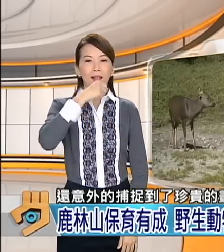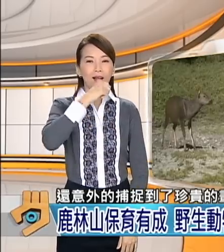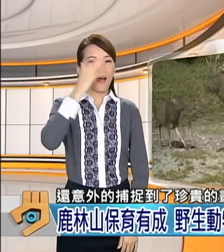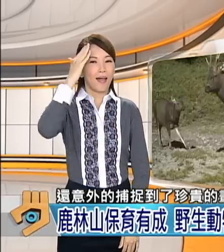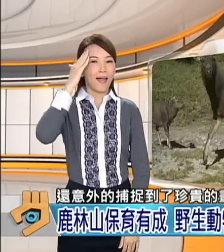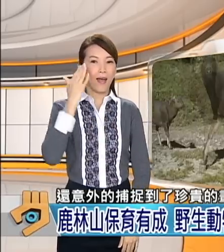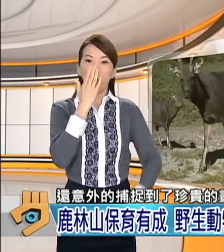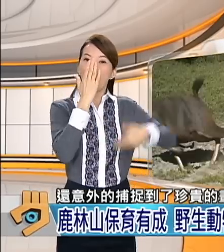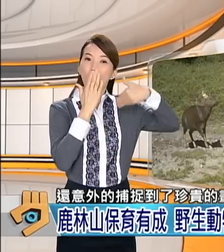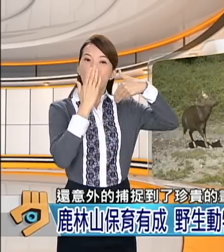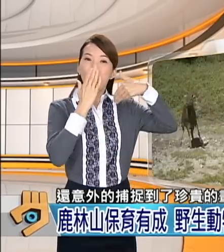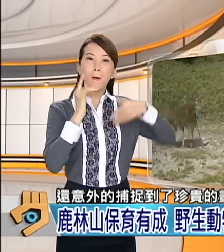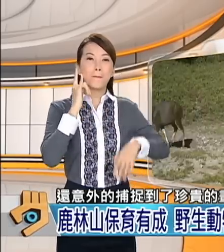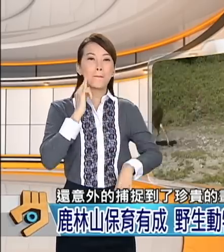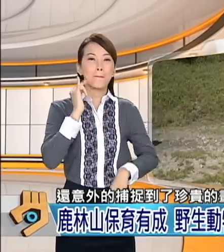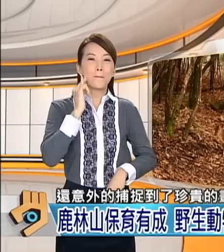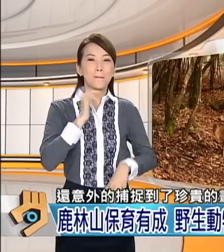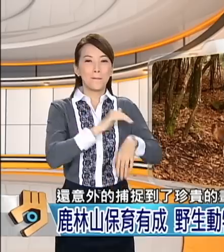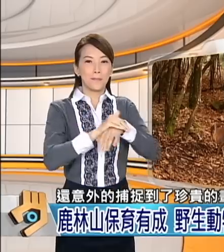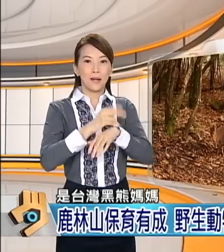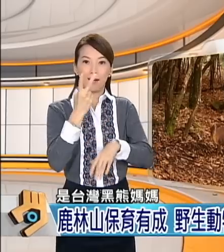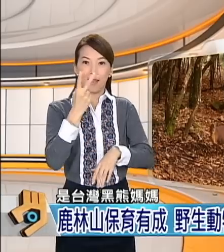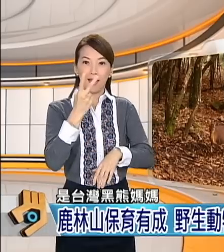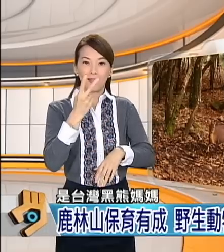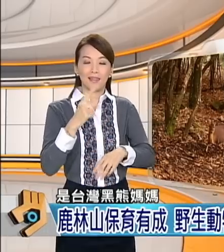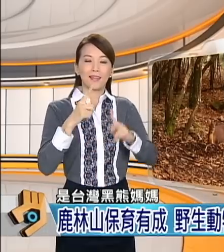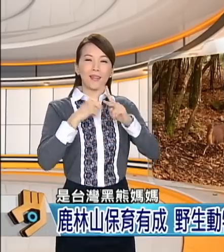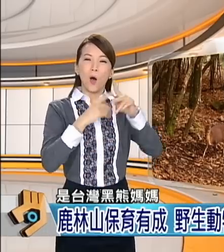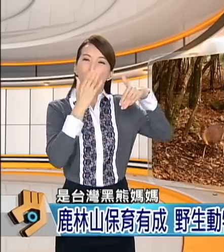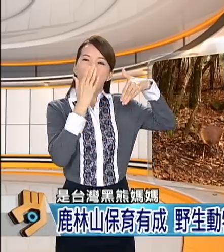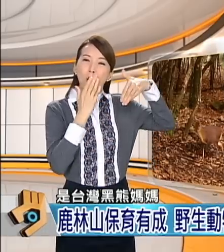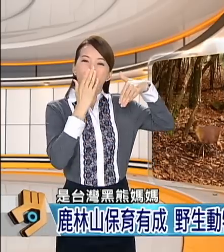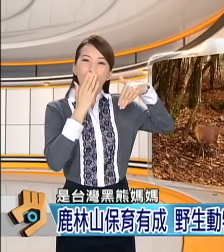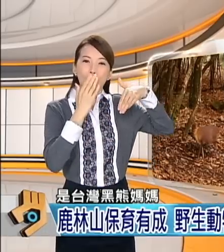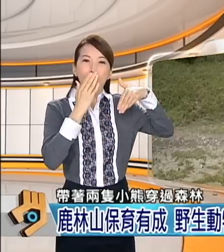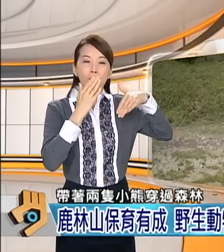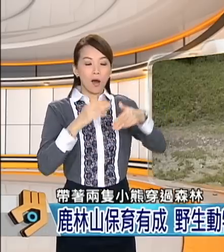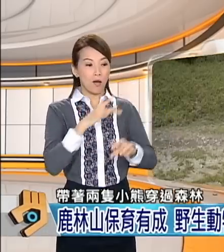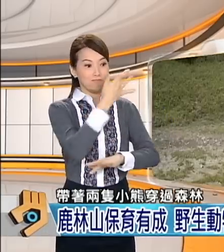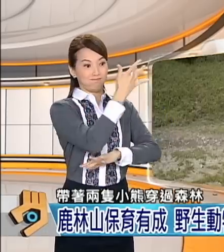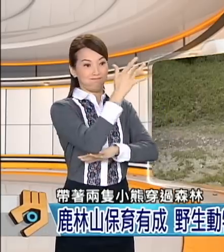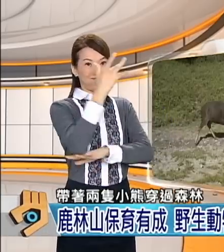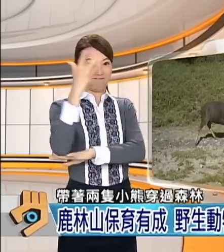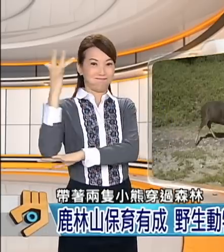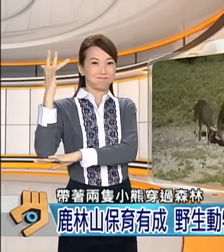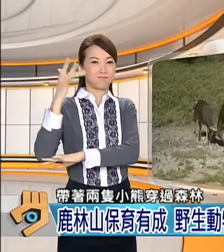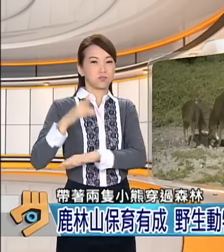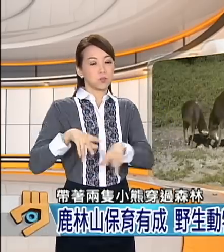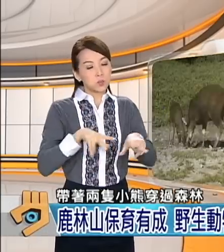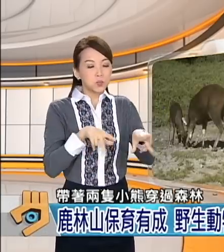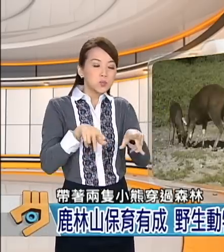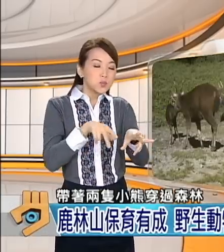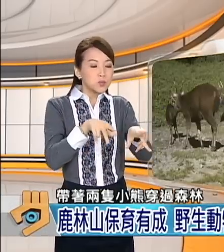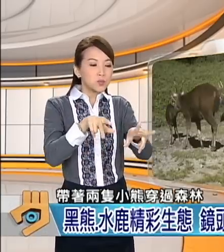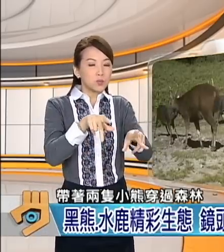外的捕捉到了珍贵的画面，是台湾黑熊妈妈带着2只小熊穿过森